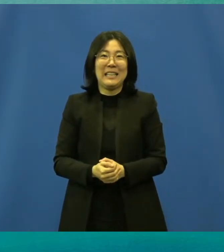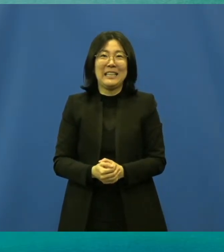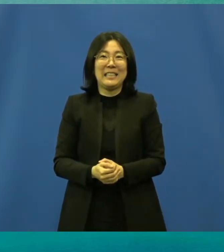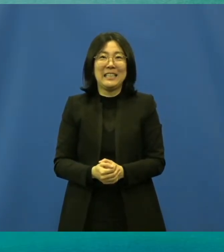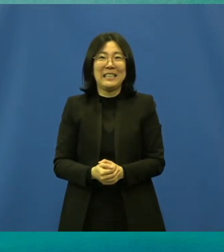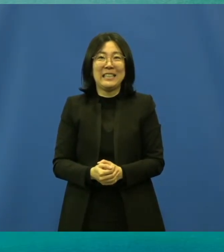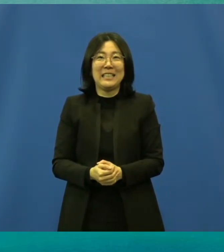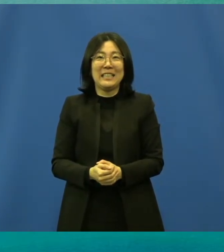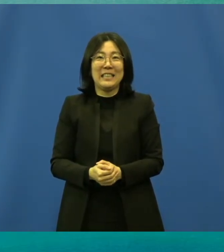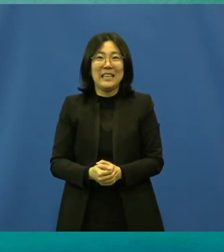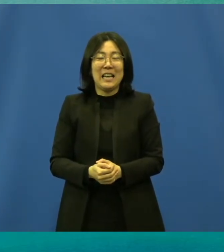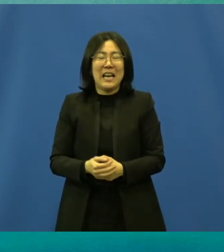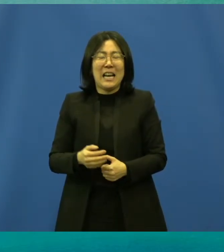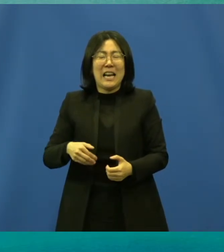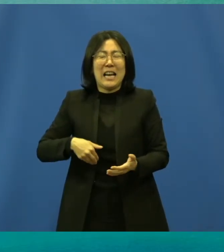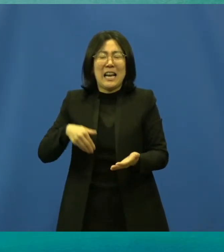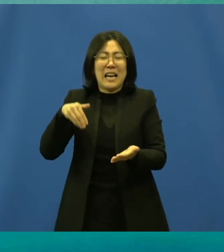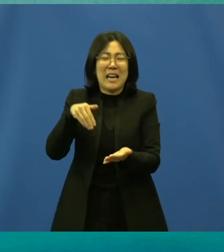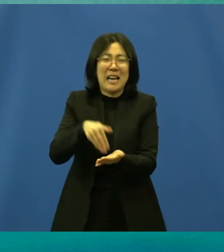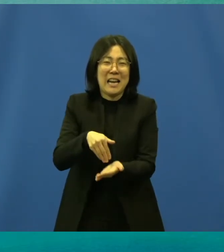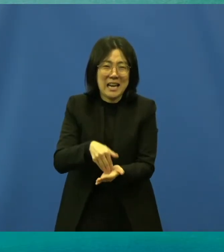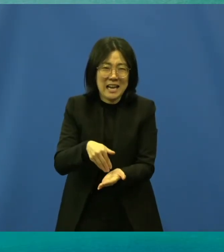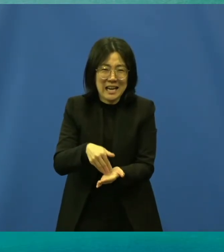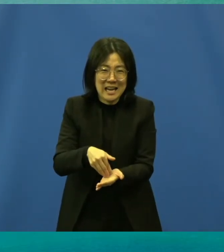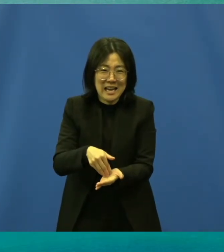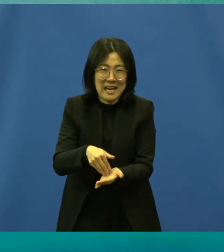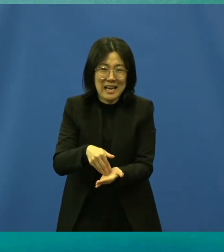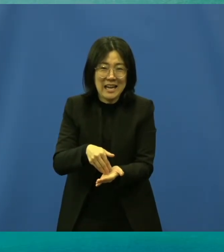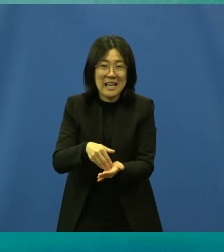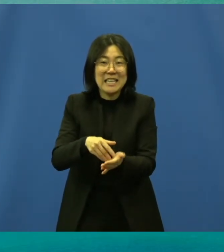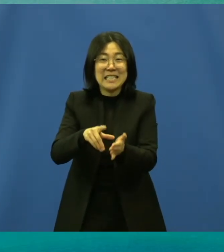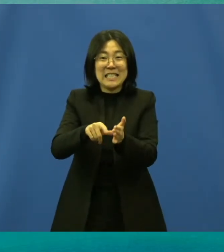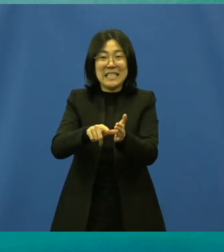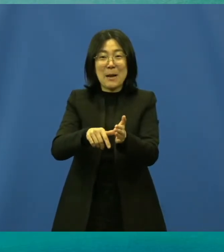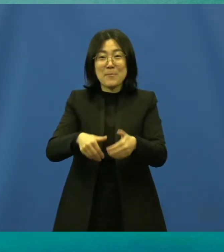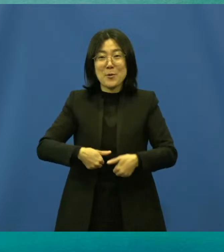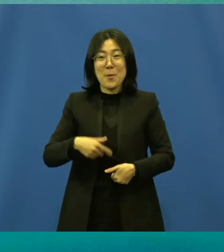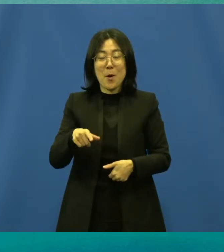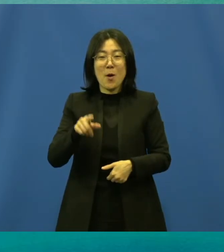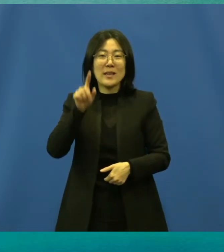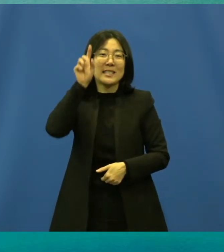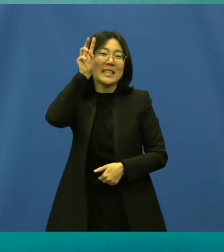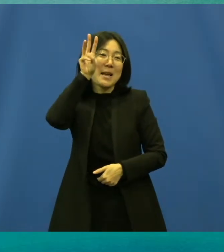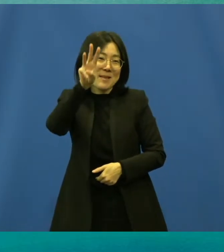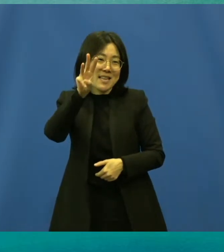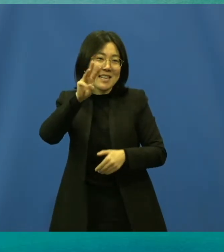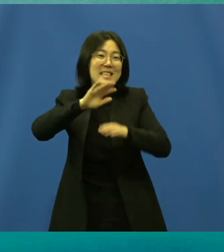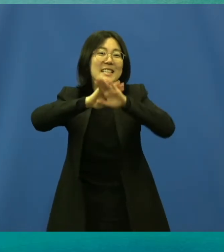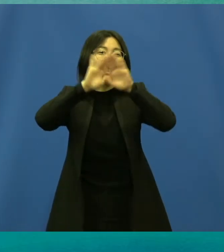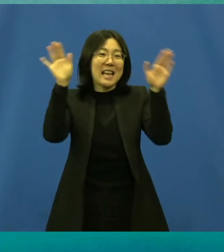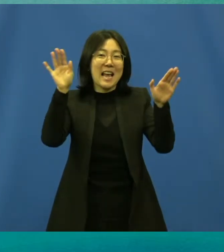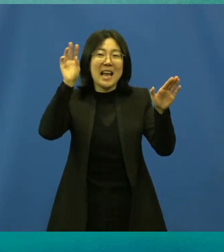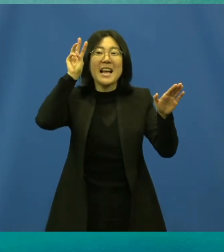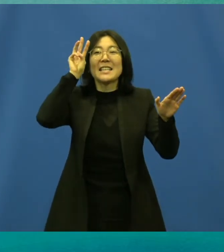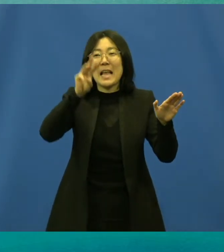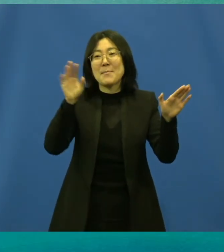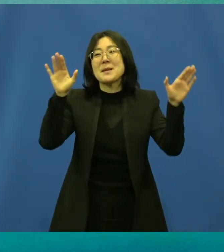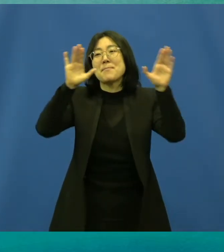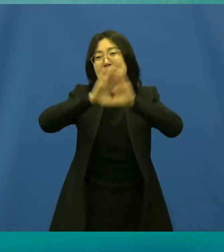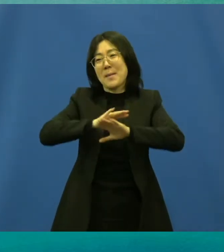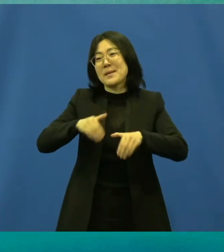자, 이 돌이키는데 요나는 3일 3야가 필요했습니다. 물고기 뱃속에서의 3일 3야.